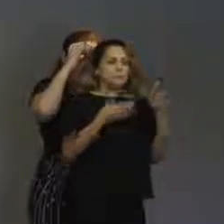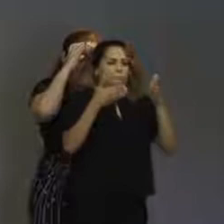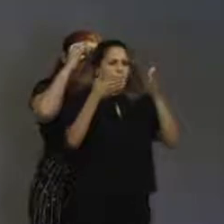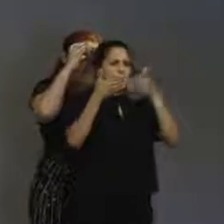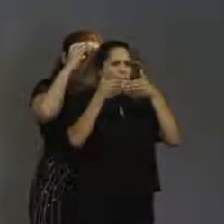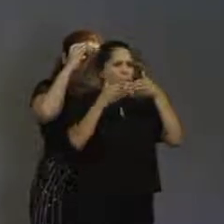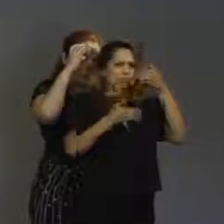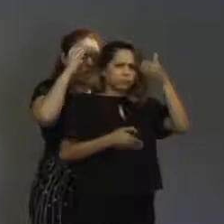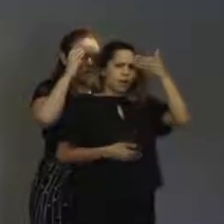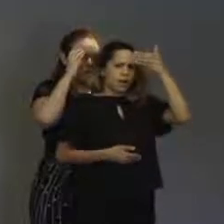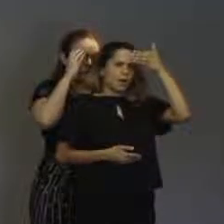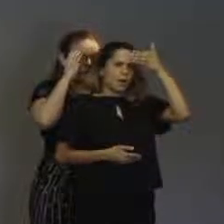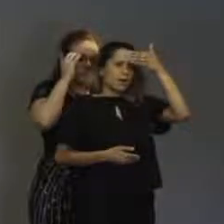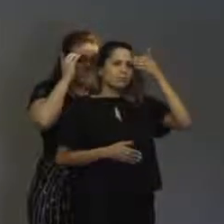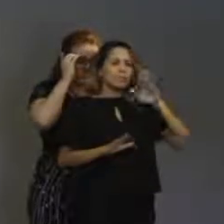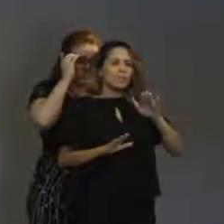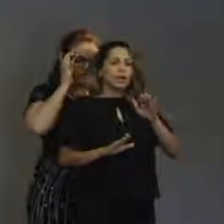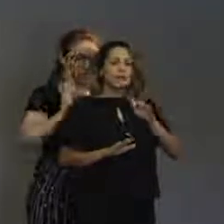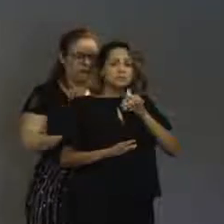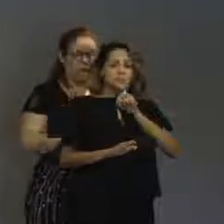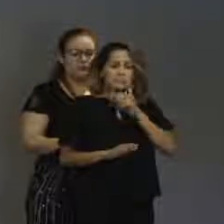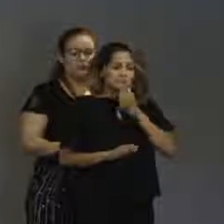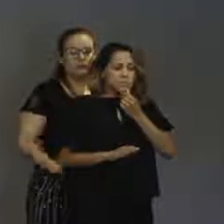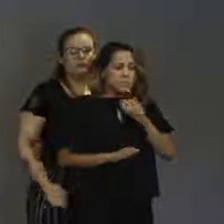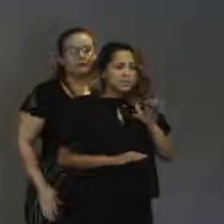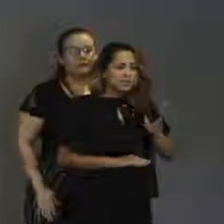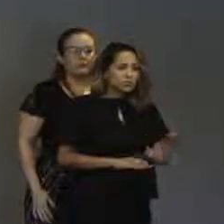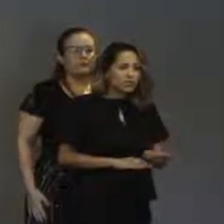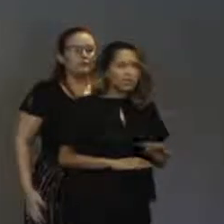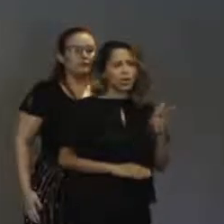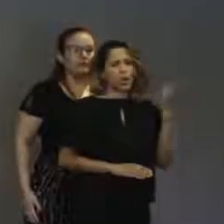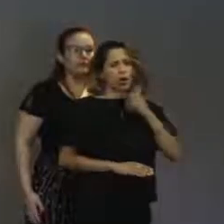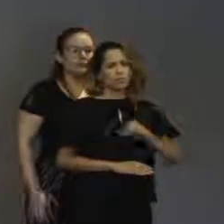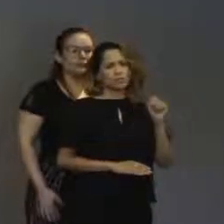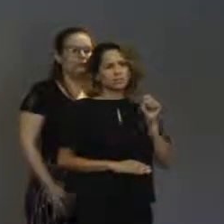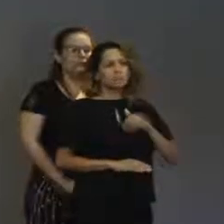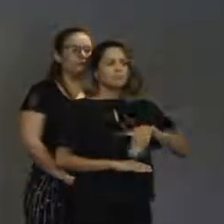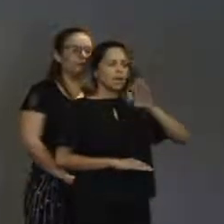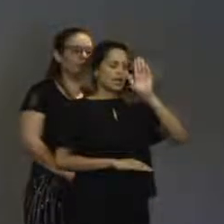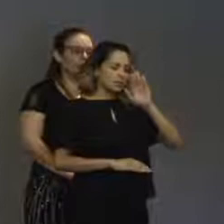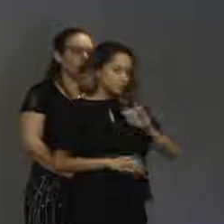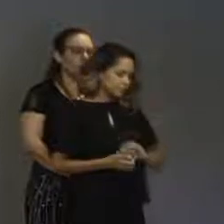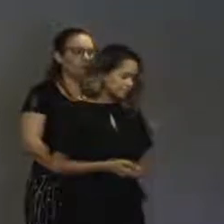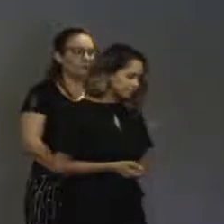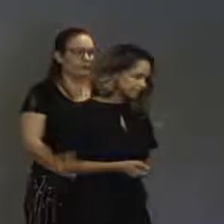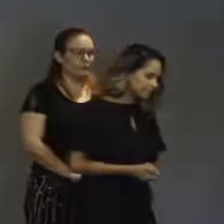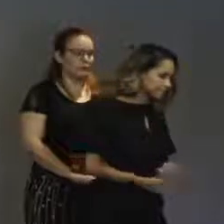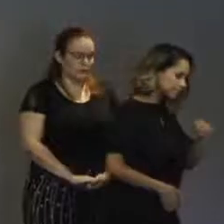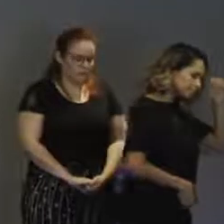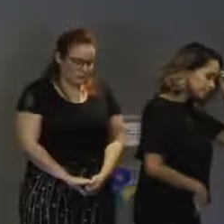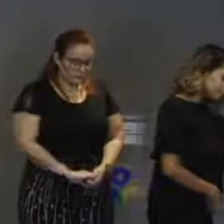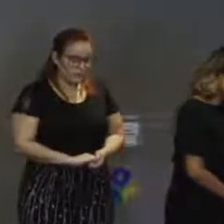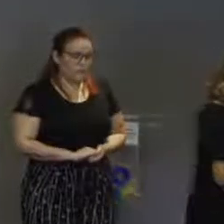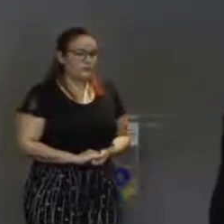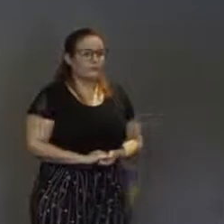um moleque com espinha na cara tem conhecimento que pode ser muito maior do que o que ele tem naquele